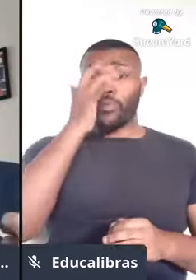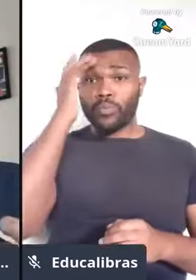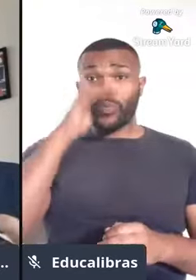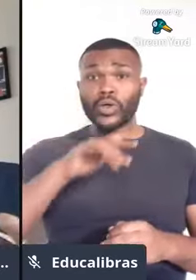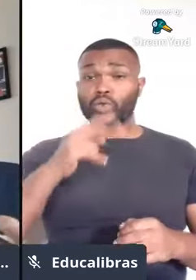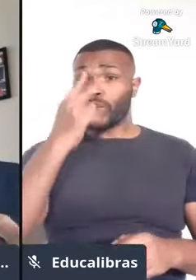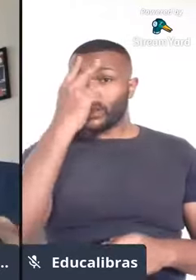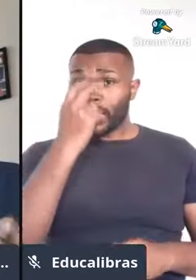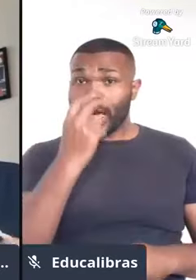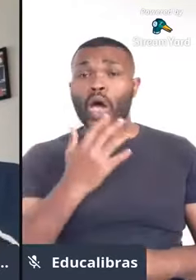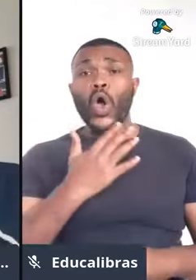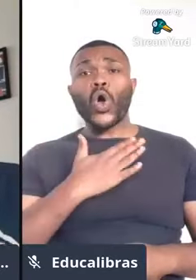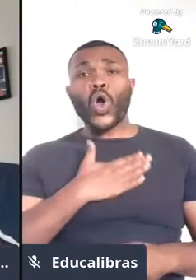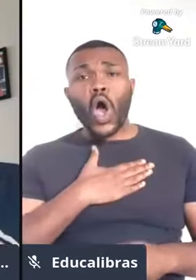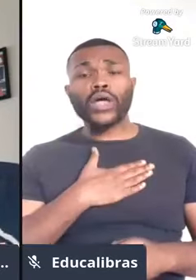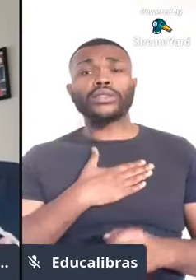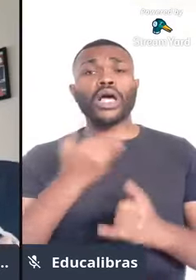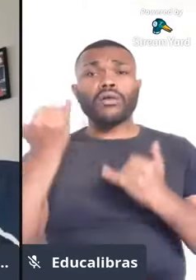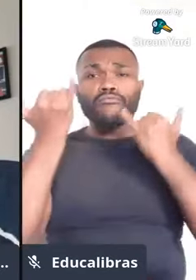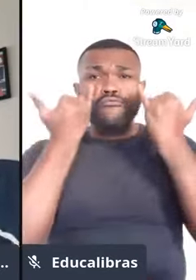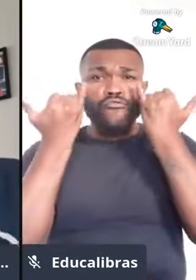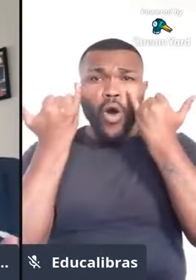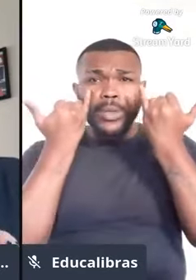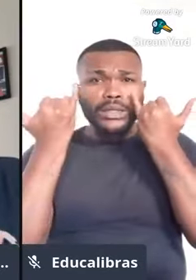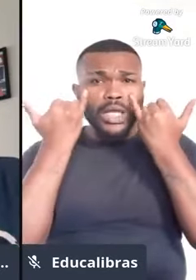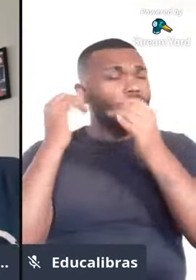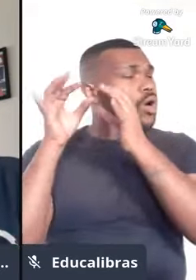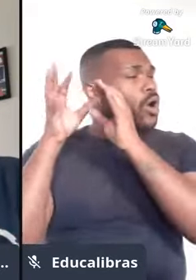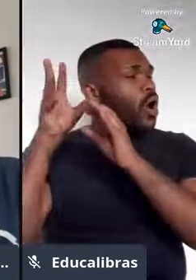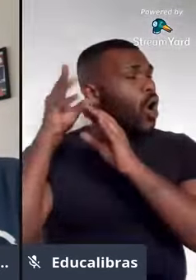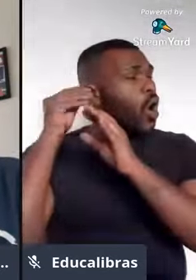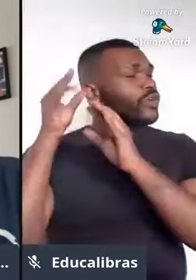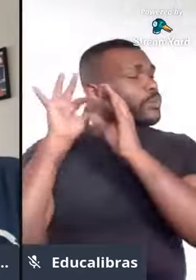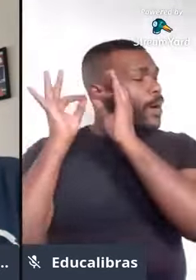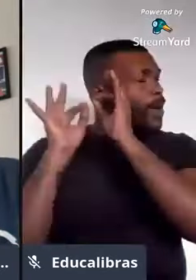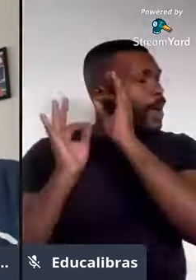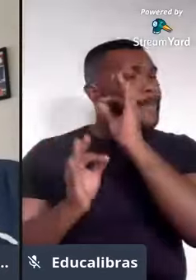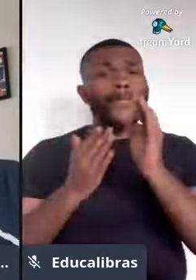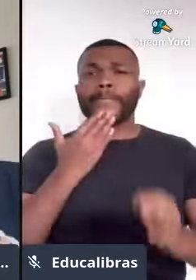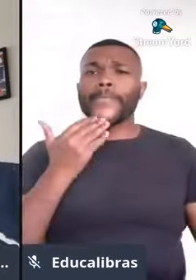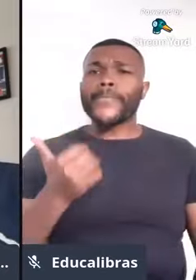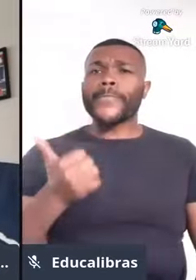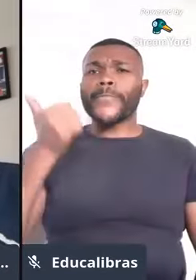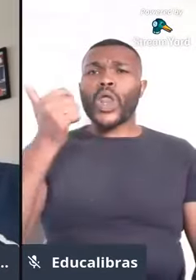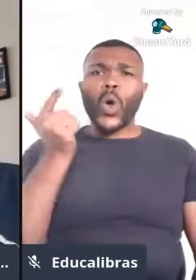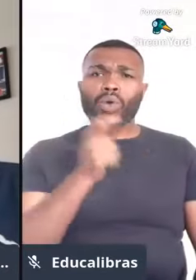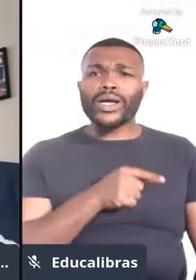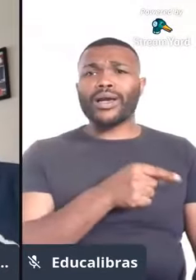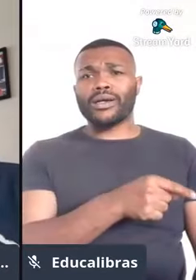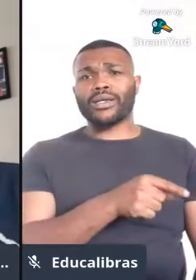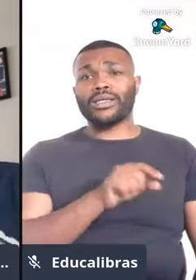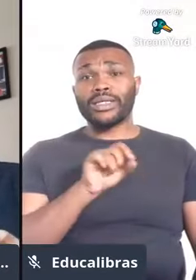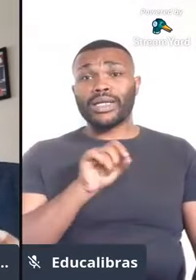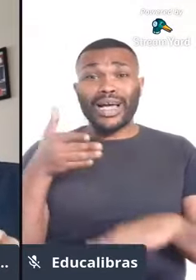gosta de ouvir notícia ao invés de ler, é uma baita, um ganho substancial, se aumenta muito o acesso,